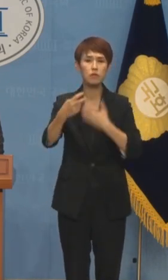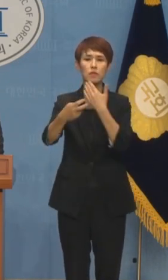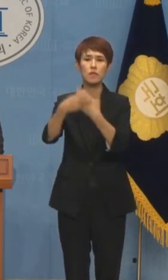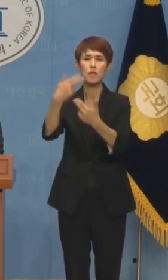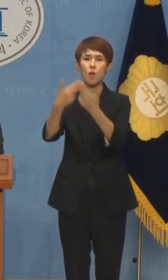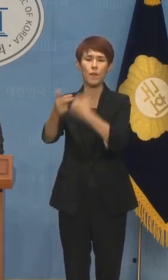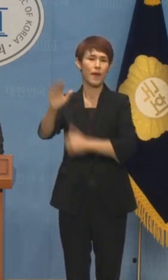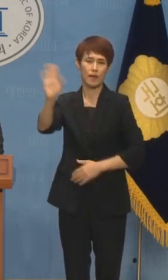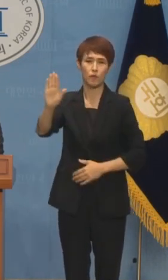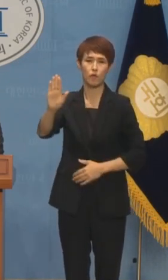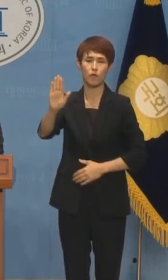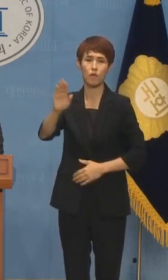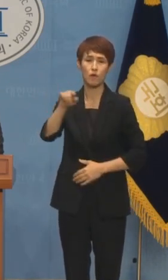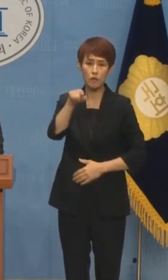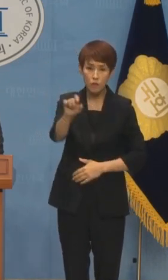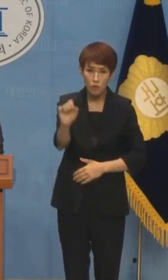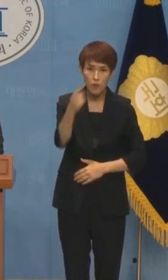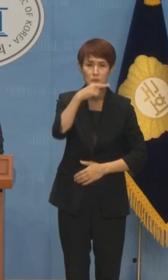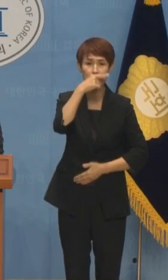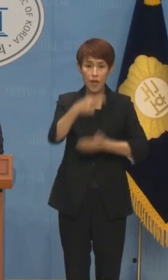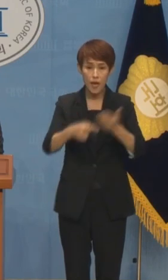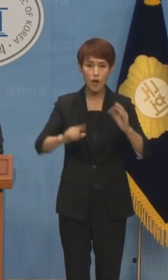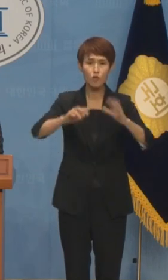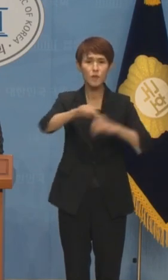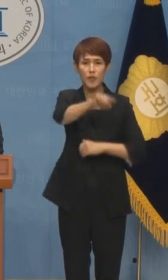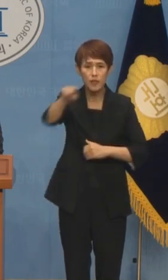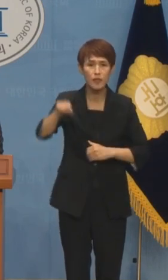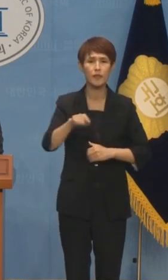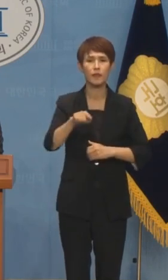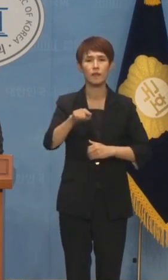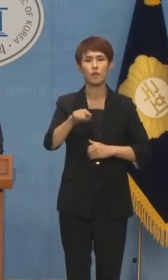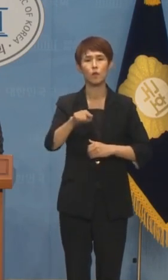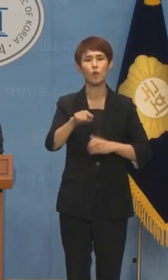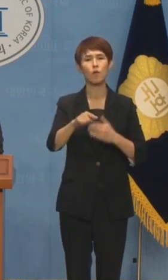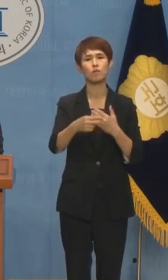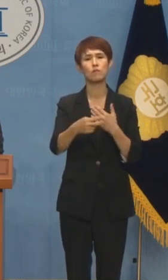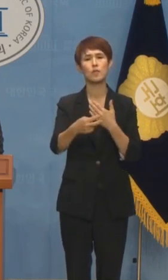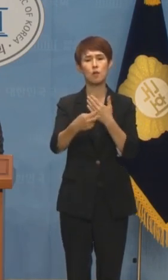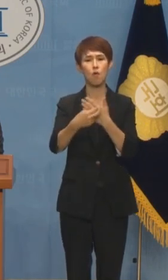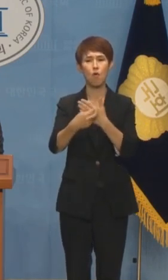아니라 의협의 목리에 피해를 입고 있는 국민과 진료 거부